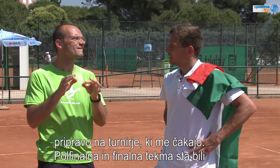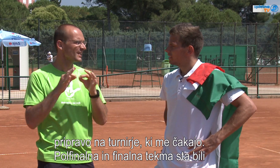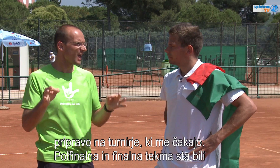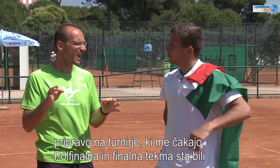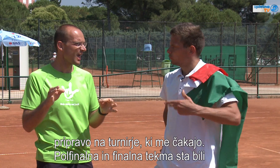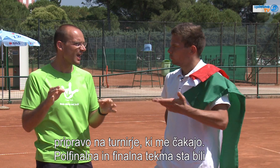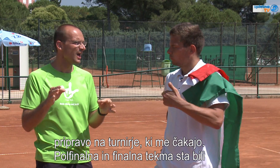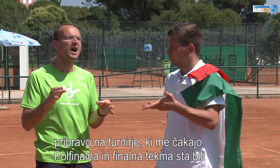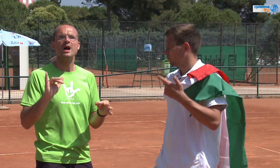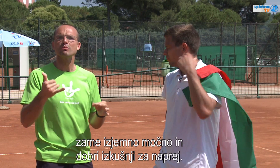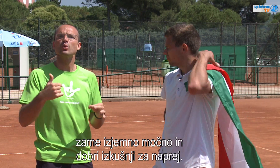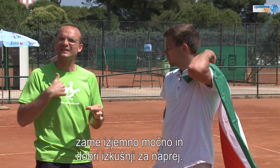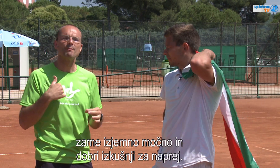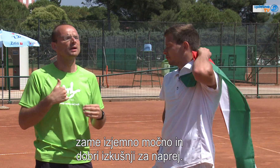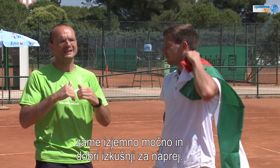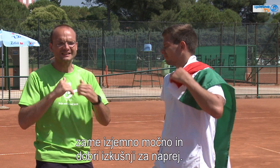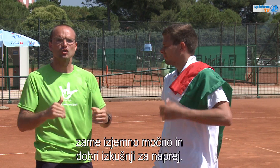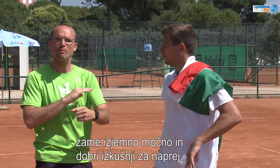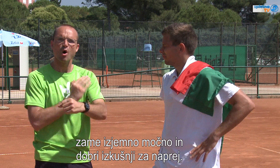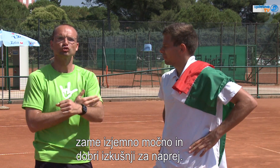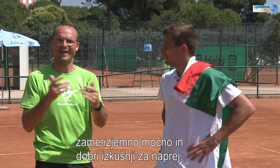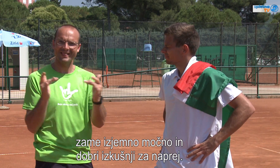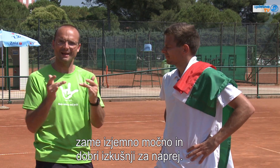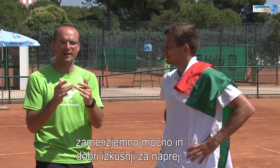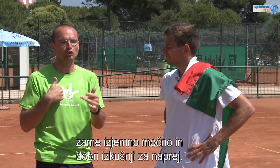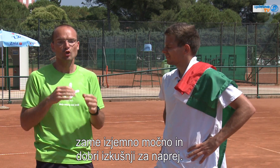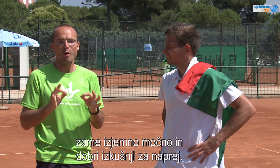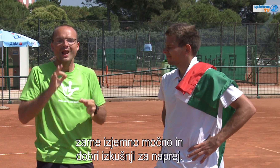is very good match for me.